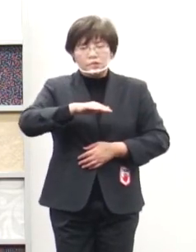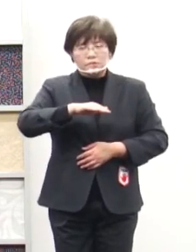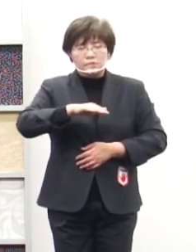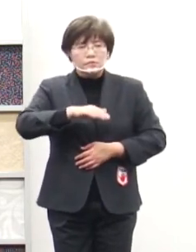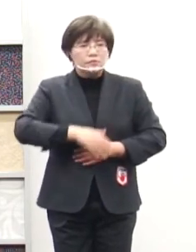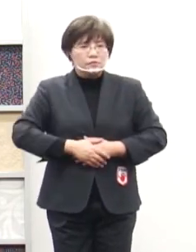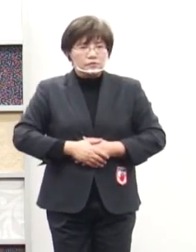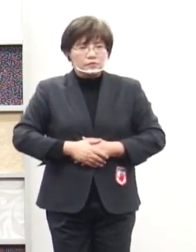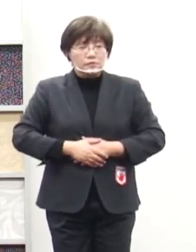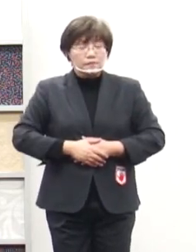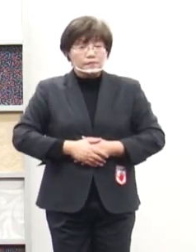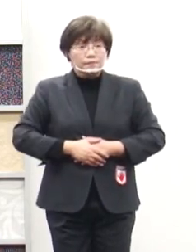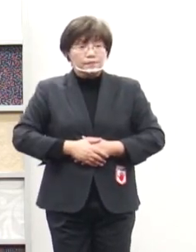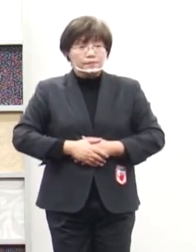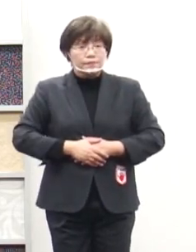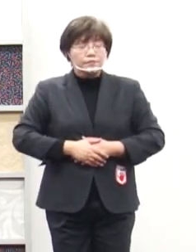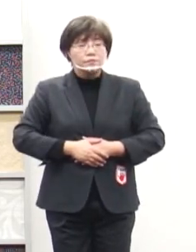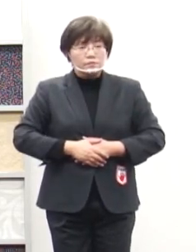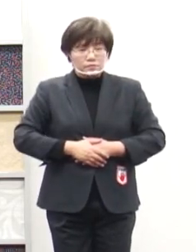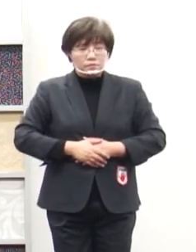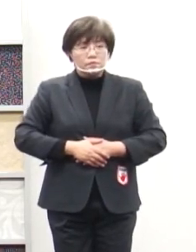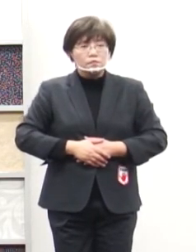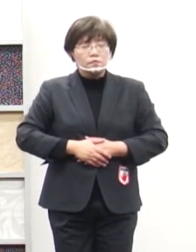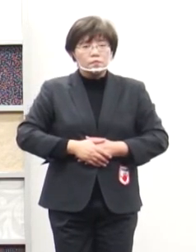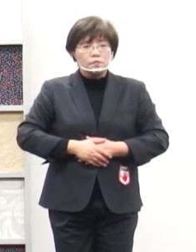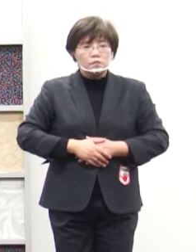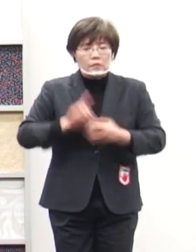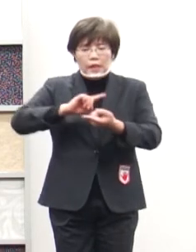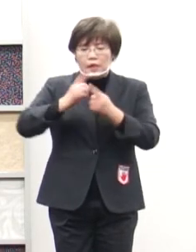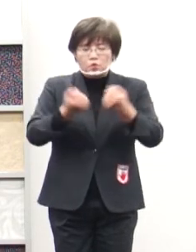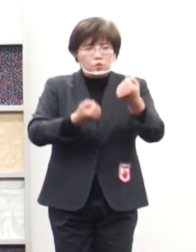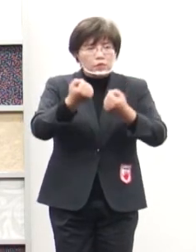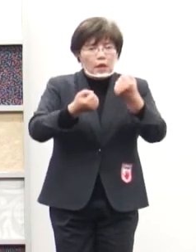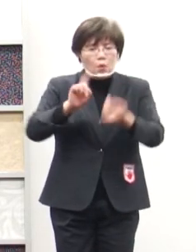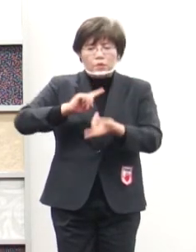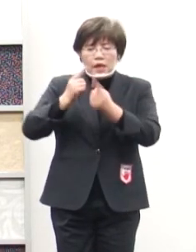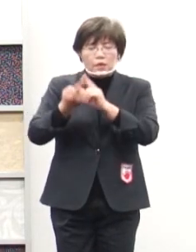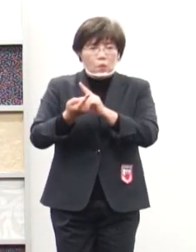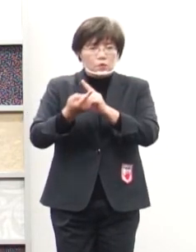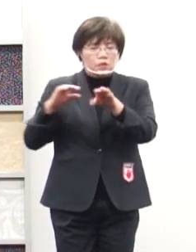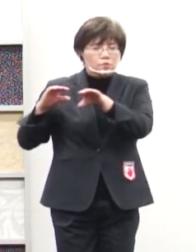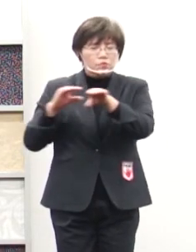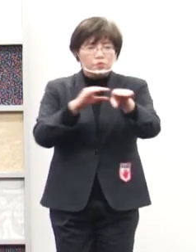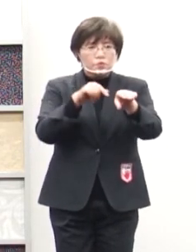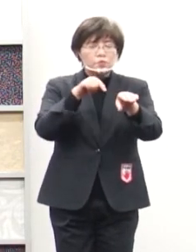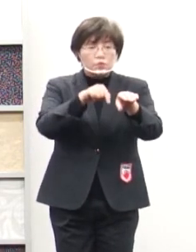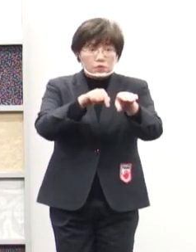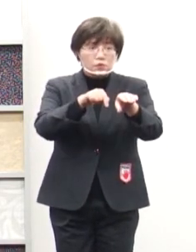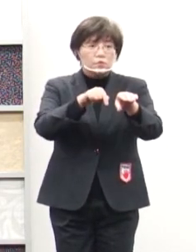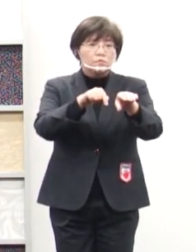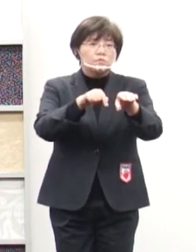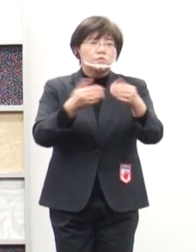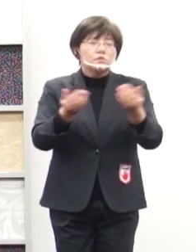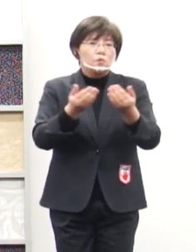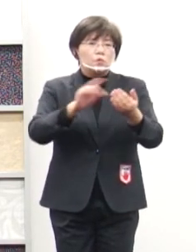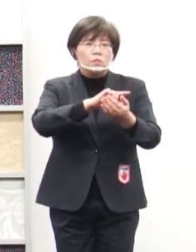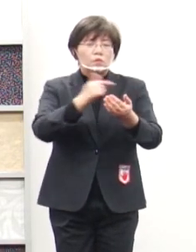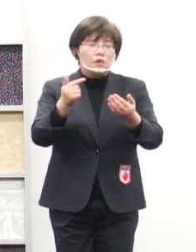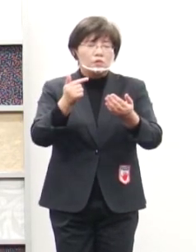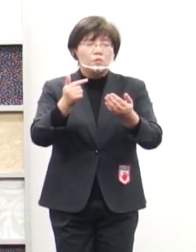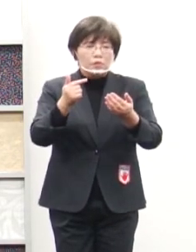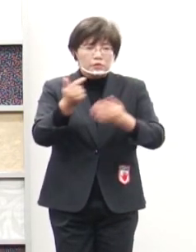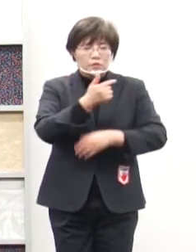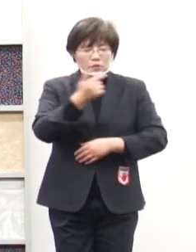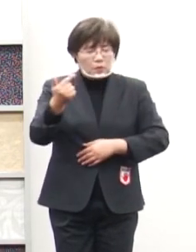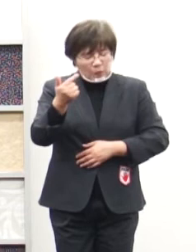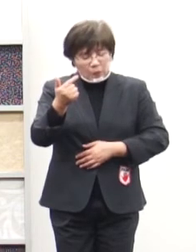もありましたその、運転代行の皆様、まあまあ、こういう方々に大変その大きな、影響